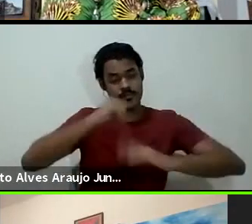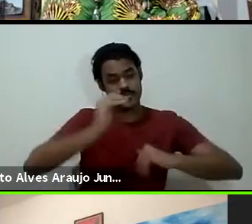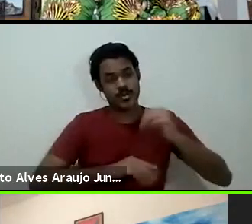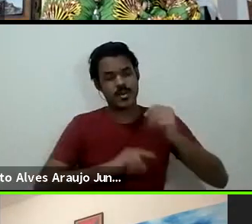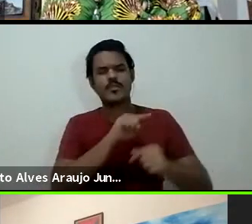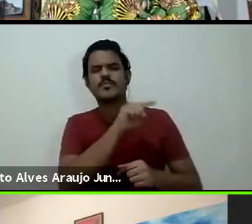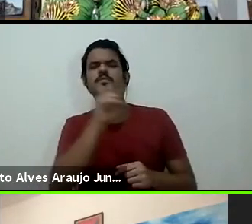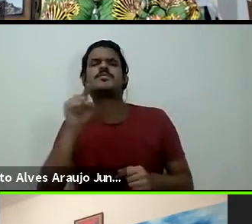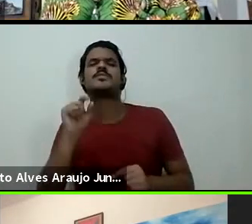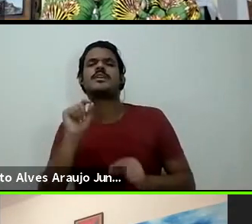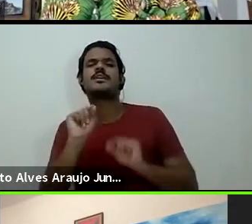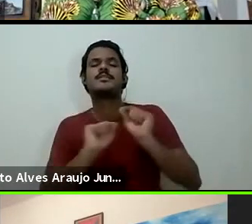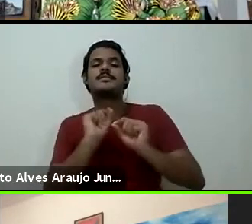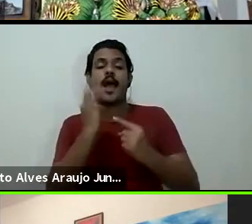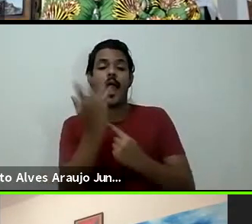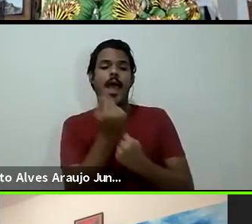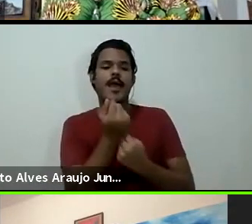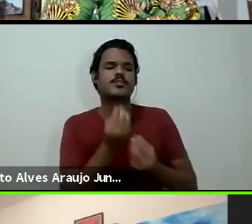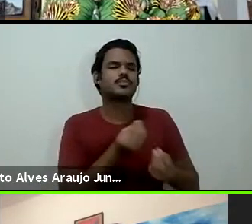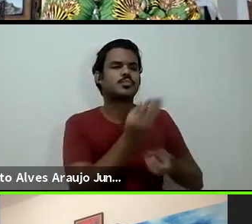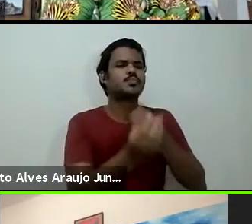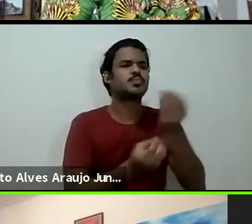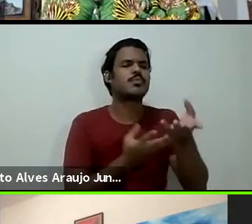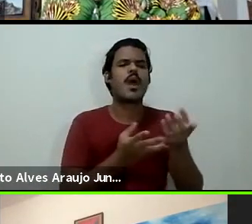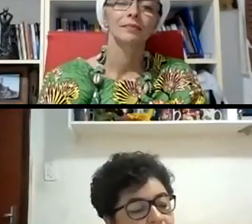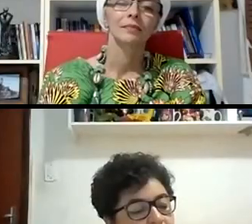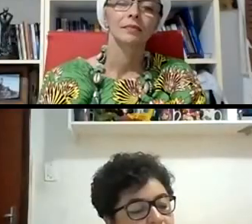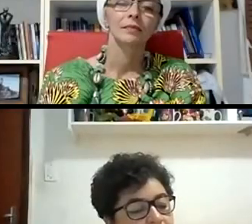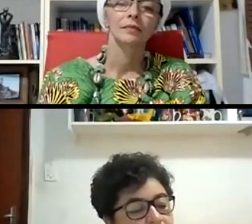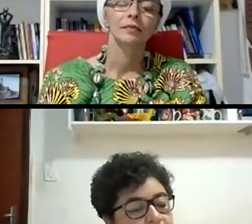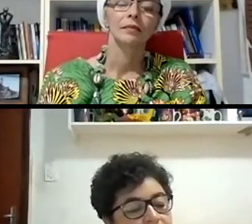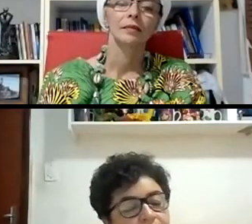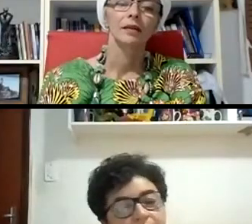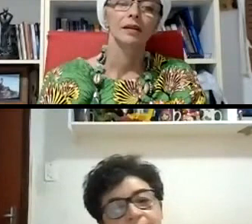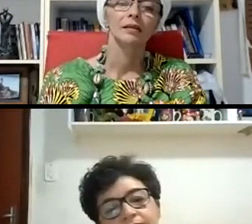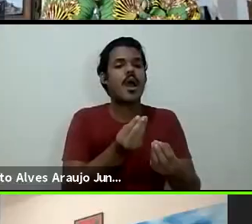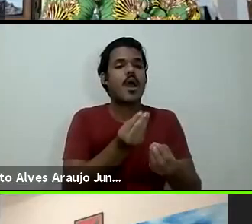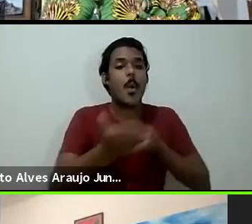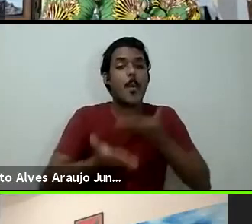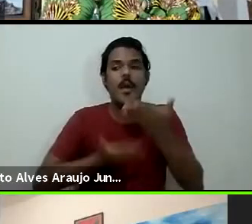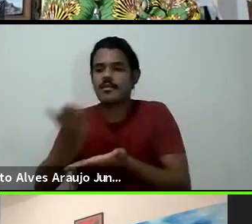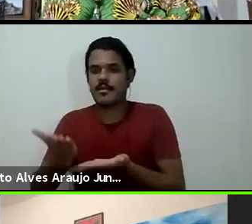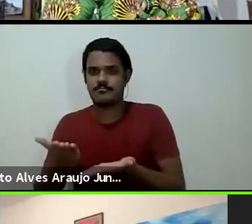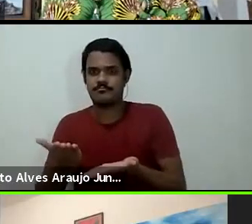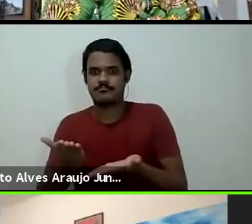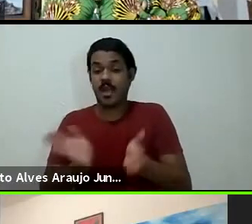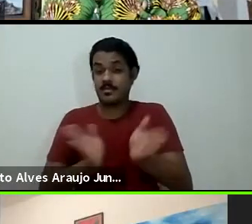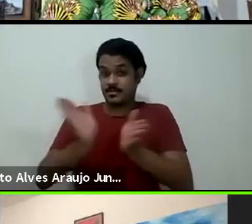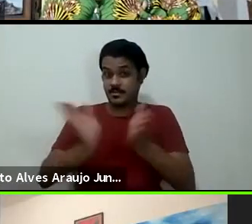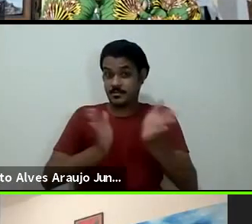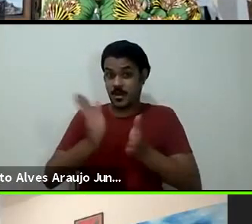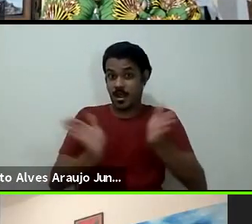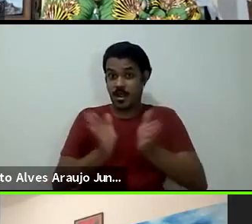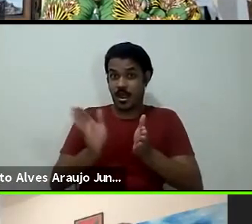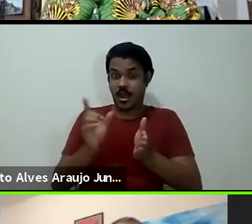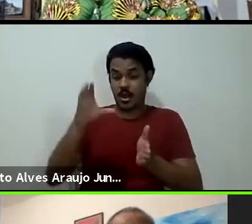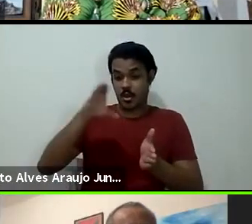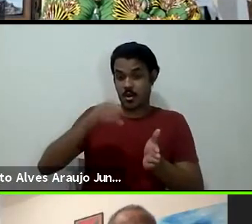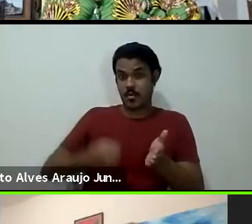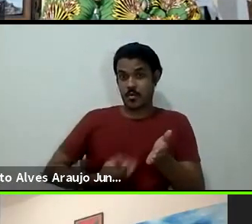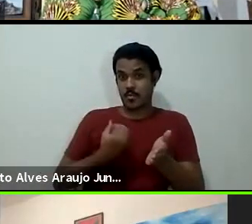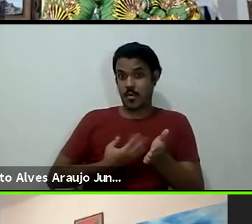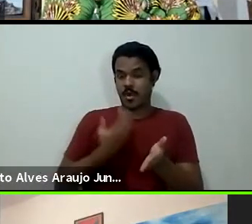está indo a sua arte, para quem você constrói a sua arte. A acessibilidade está dentro da sua poética? Muito